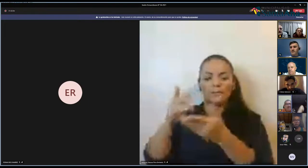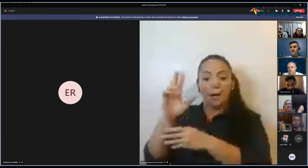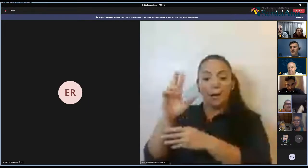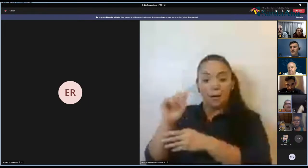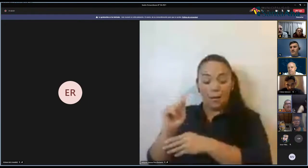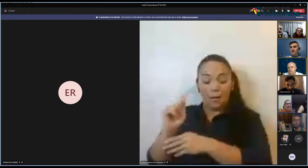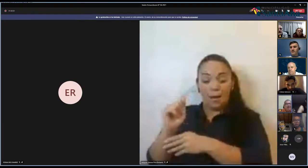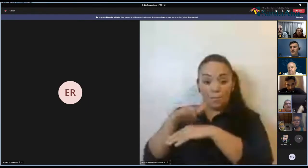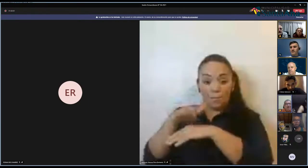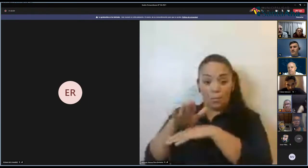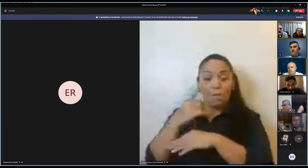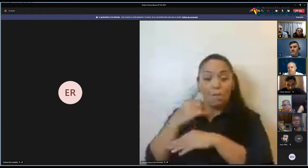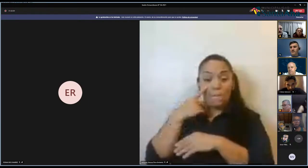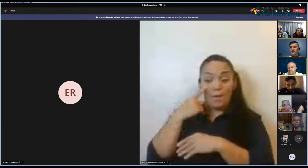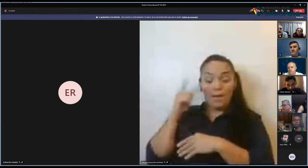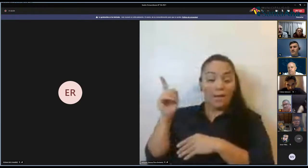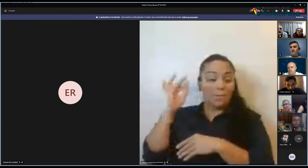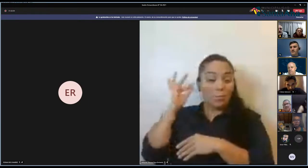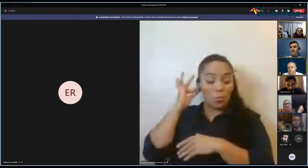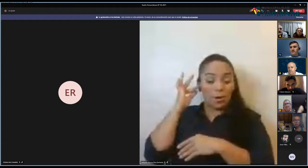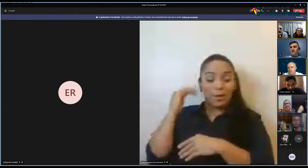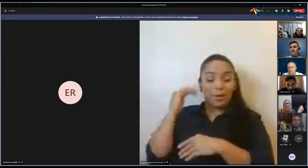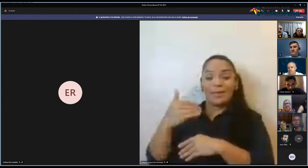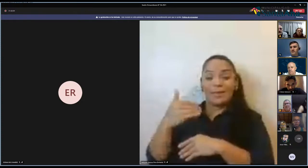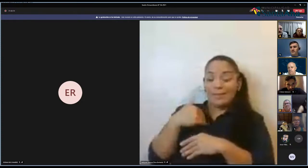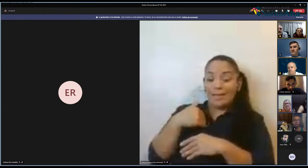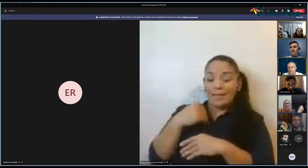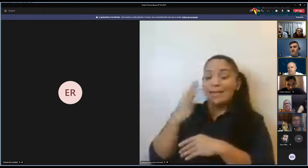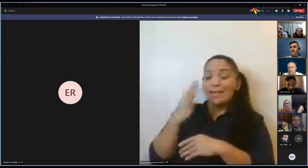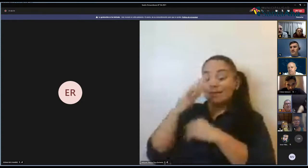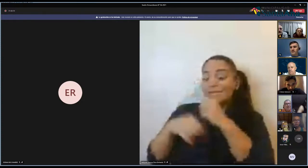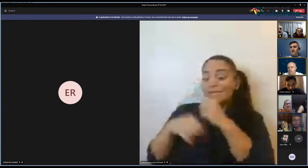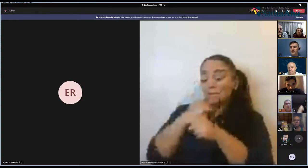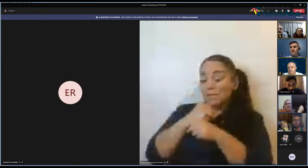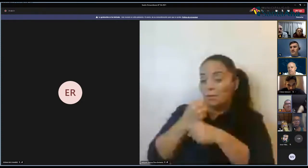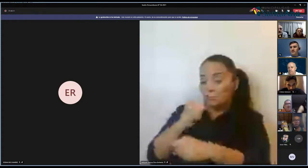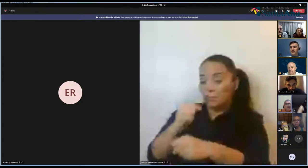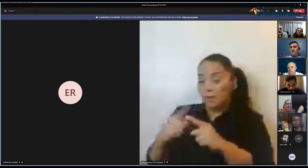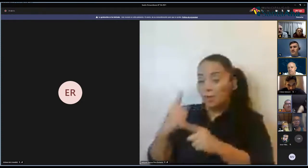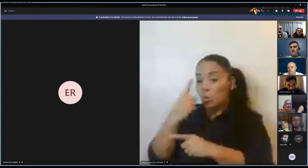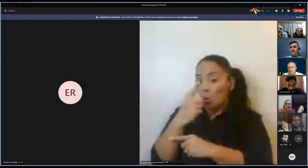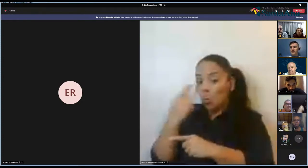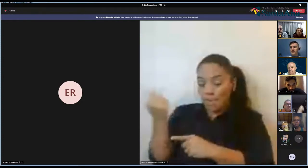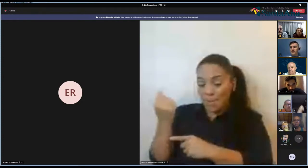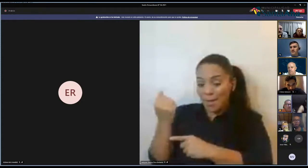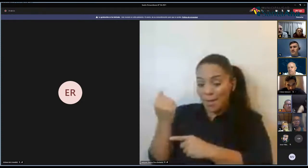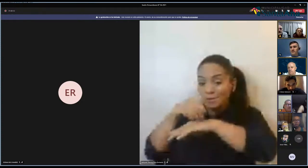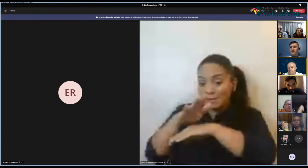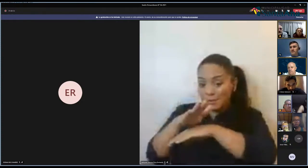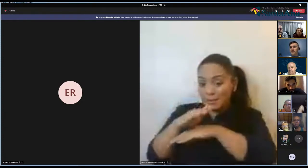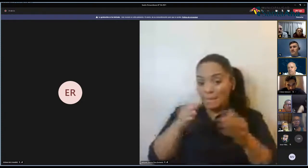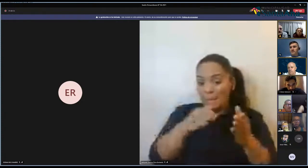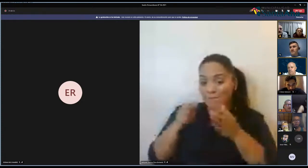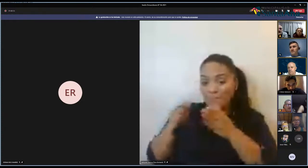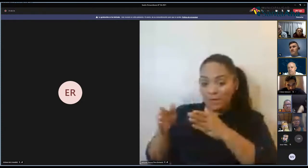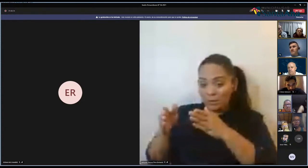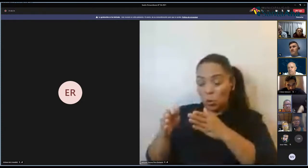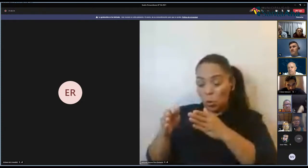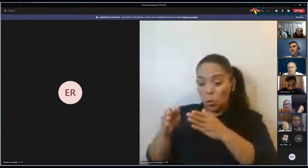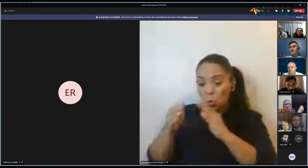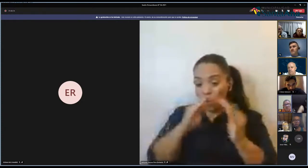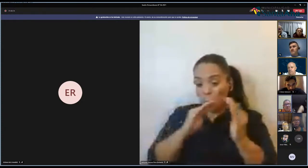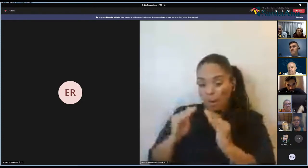y mandaron un informe hace un mes para ver los asuntos de planificación urbana donde más se justificaba aún